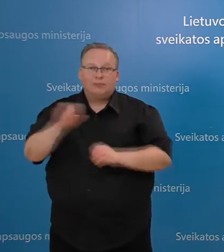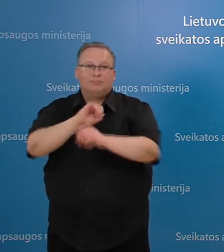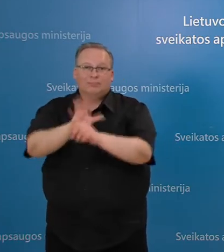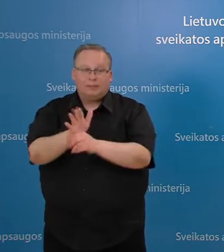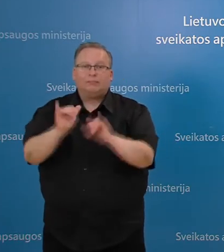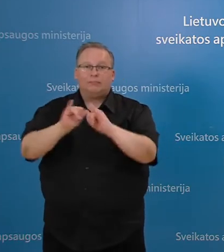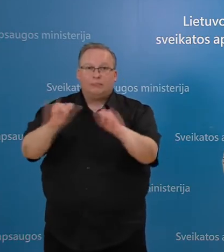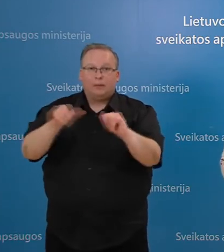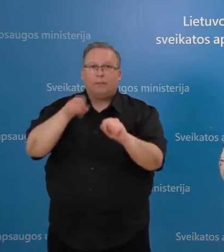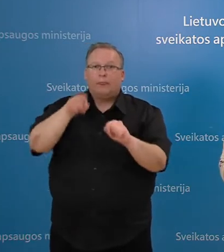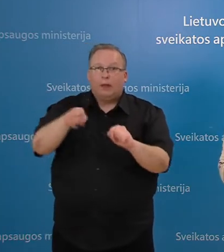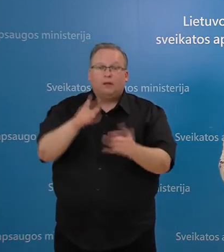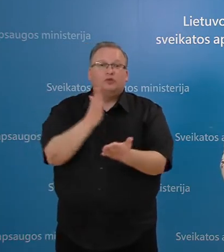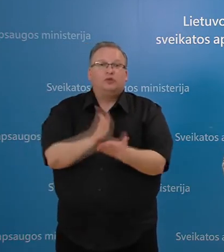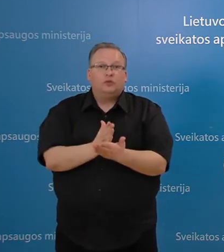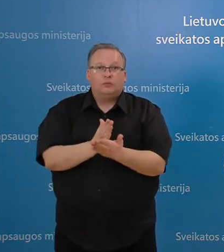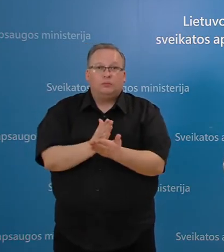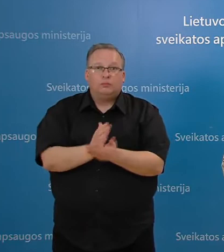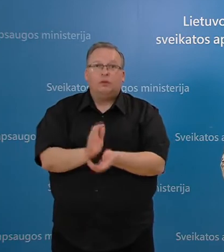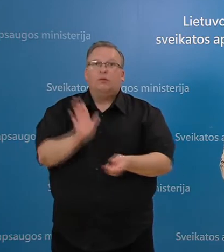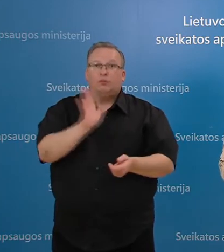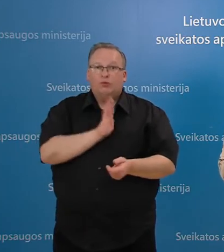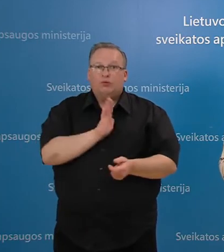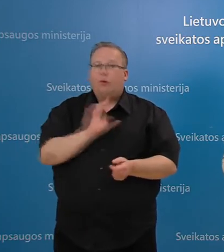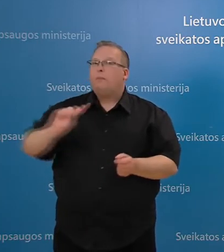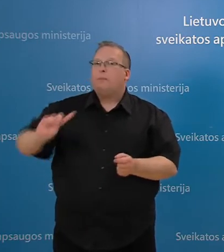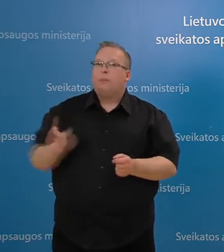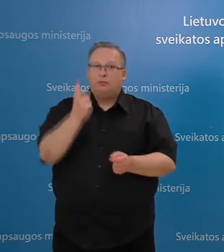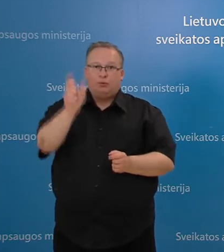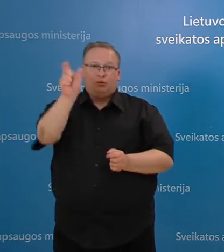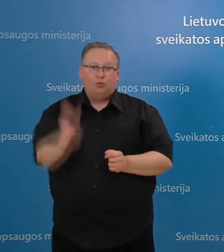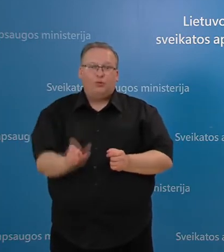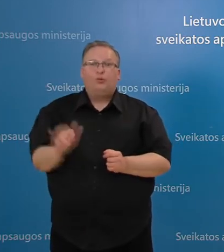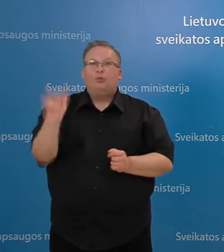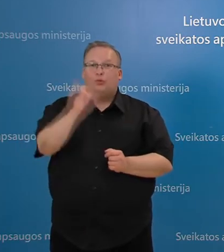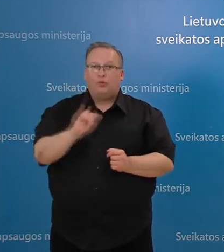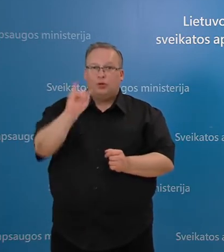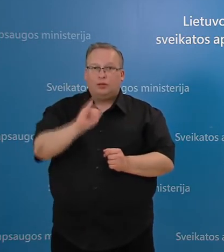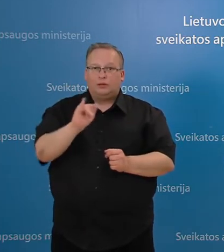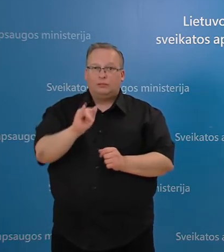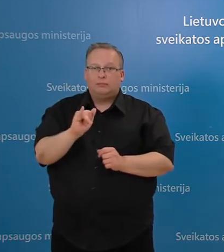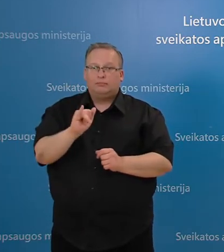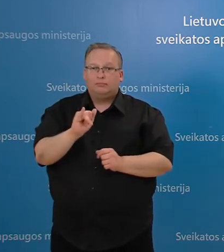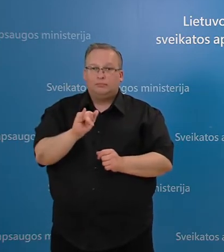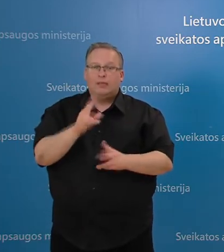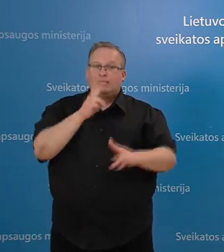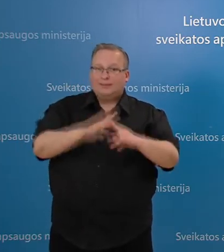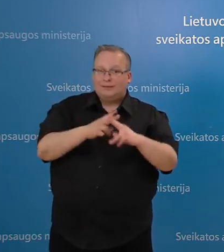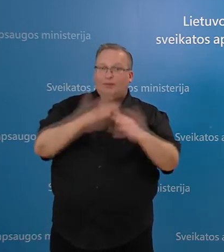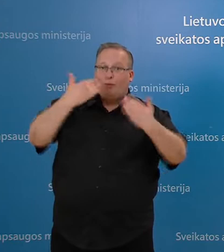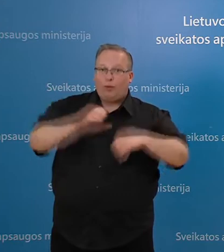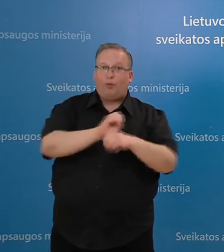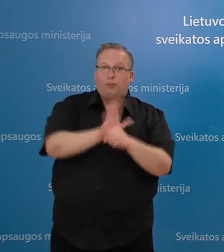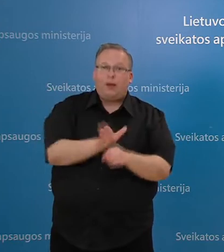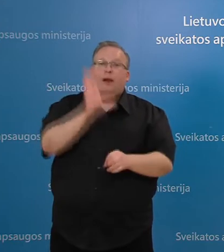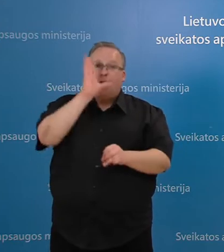kas buvo na, tas, kaip sakoma, nulinis pacientas, pirmasis žmogus, kuris užsikrėtė koronavirusu. Ir na, ar